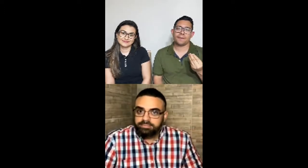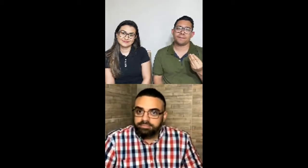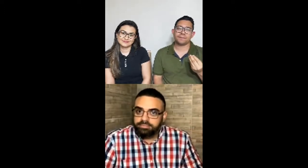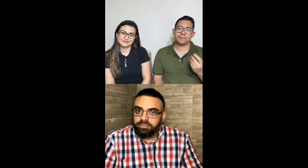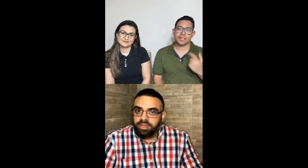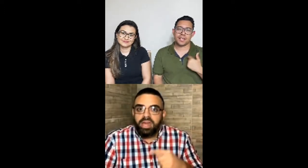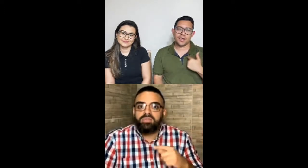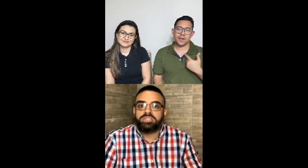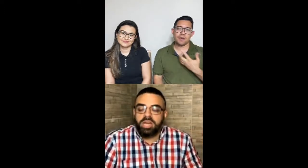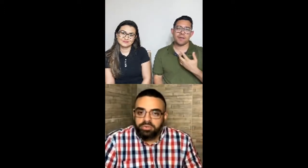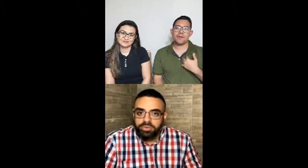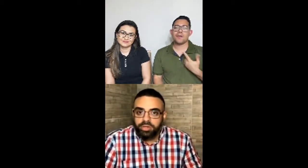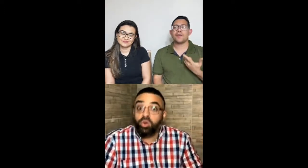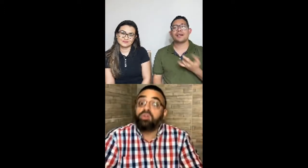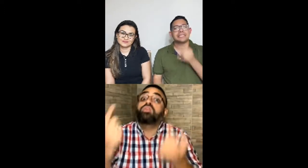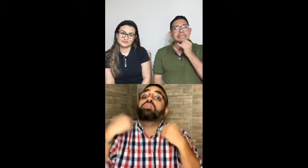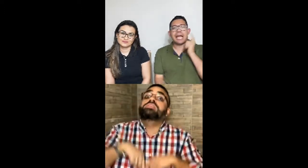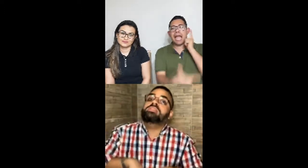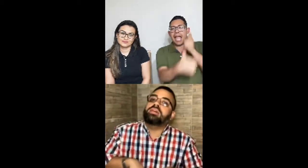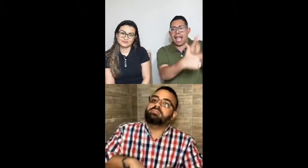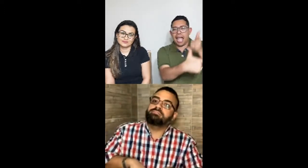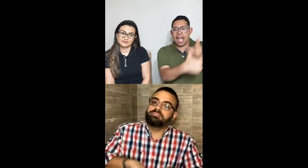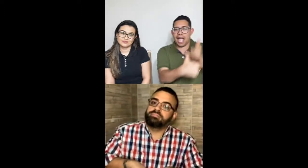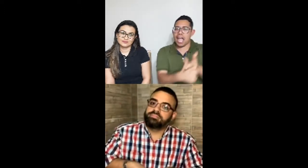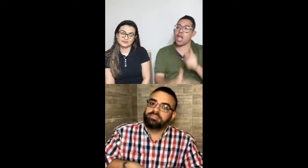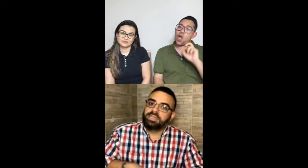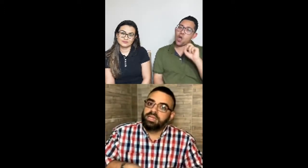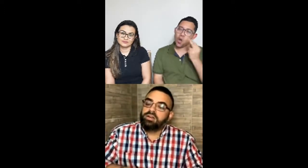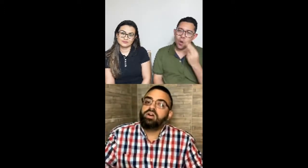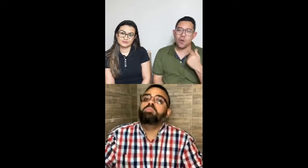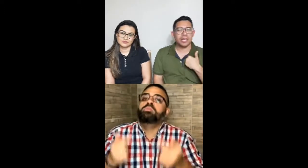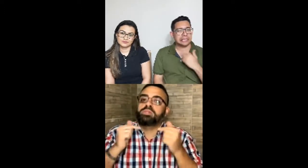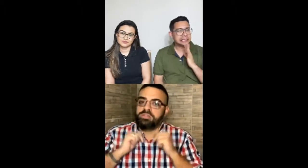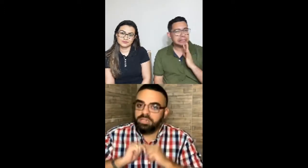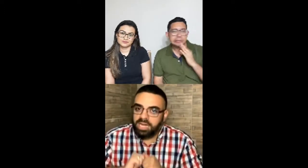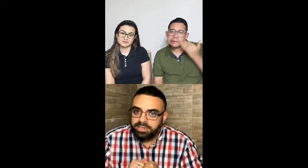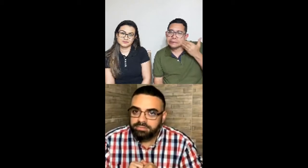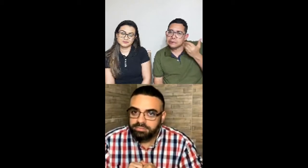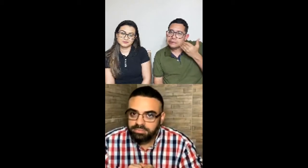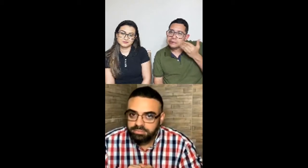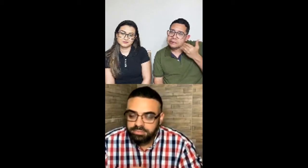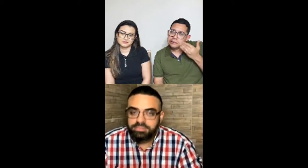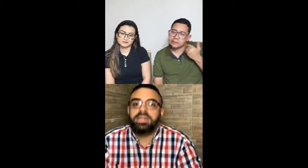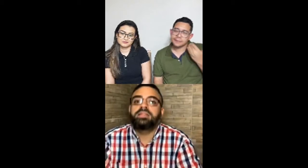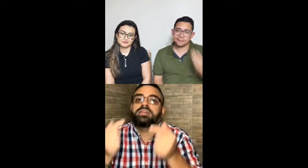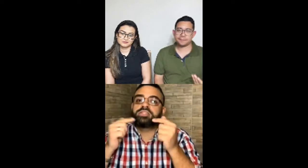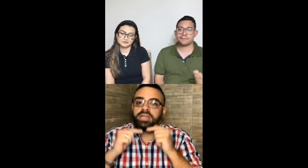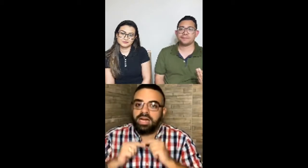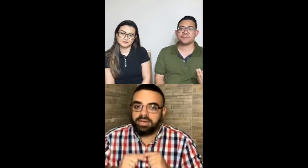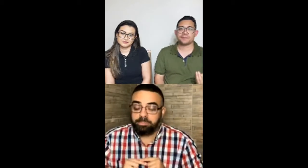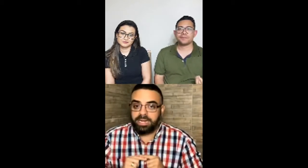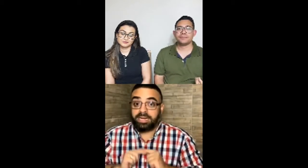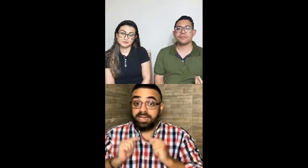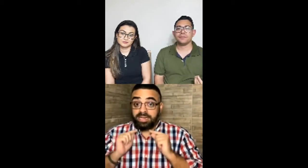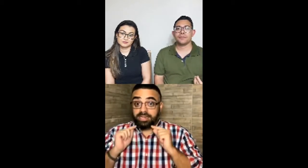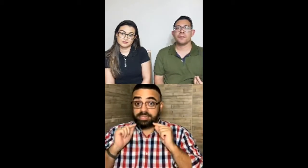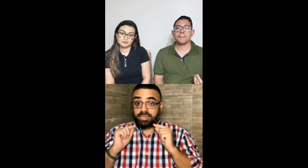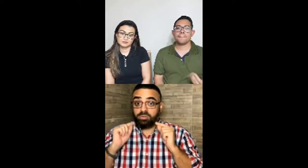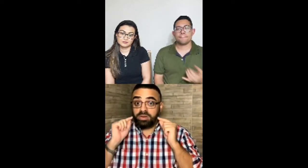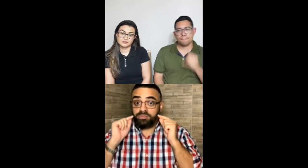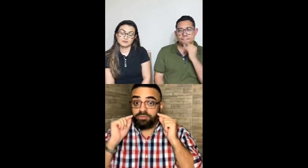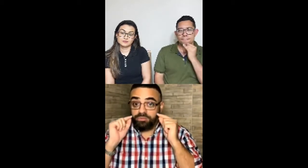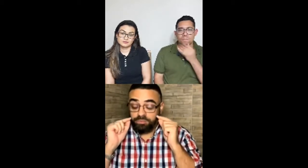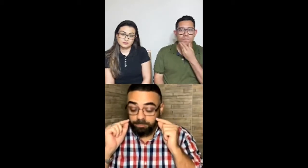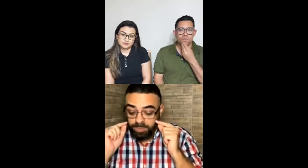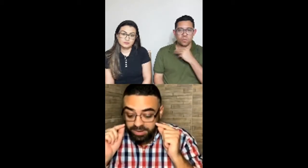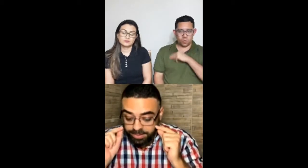eu pensei, agora, eu tenho duas escolhas. Eu vou criticar, eu vou achar ruim, ou eu vou conhecer. Como